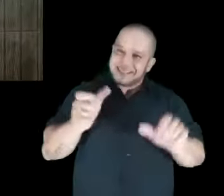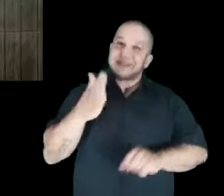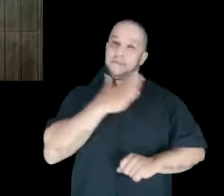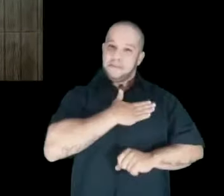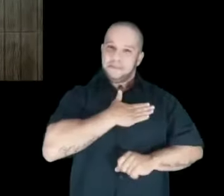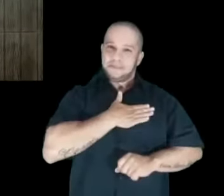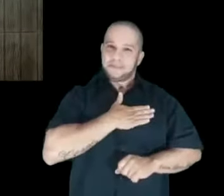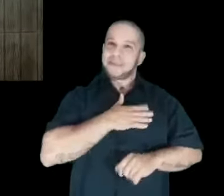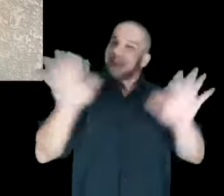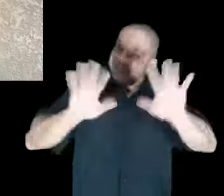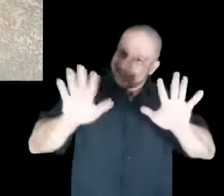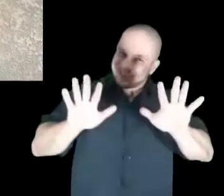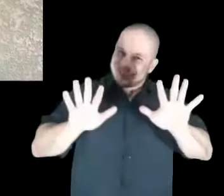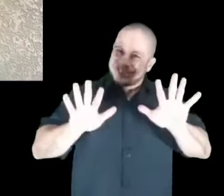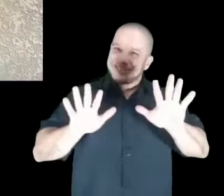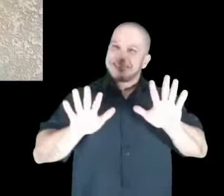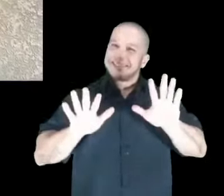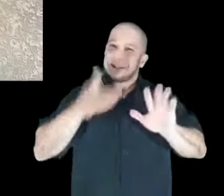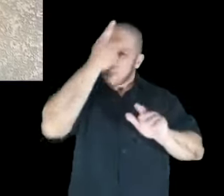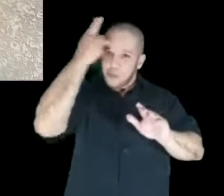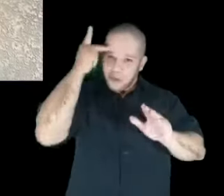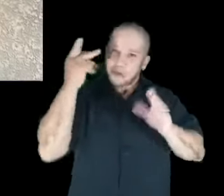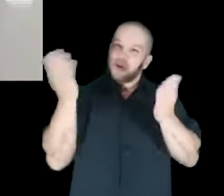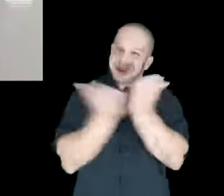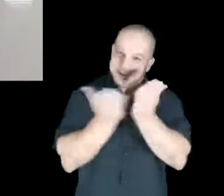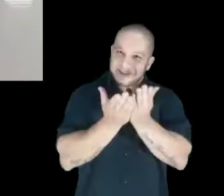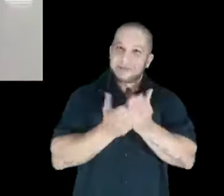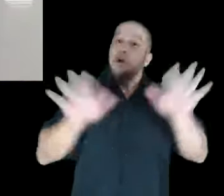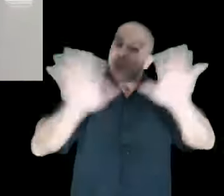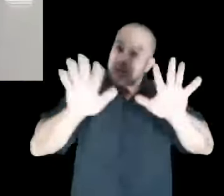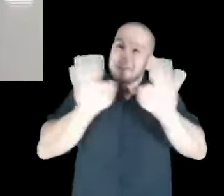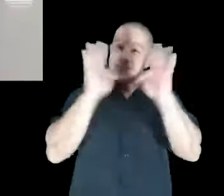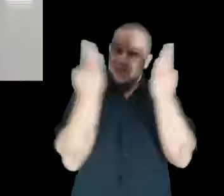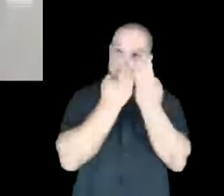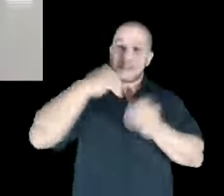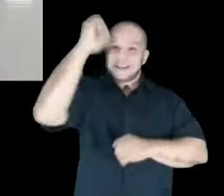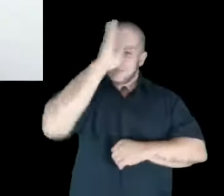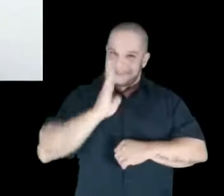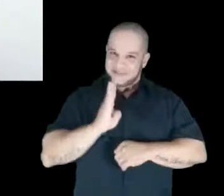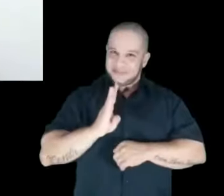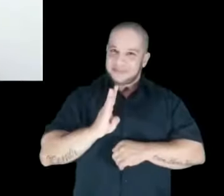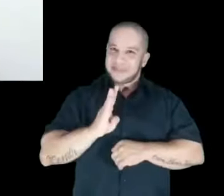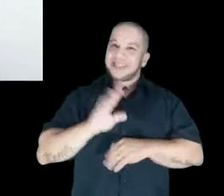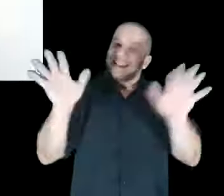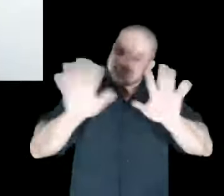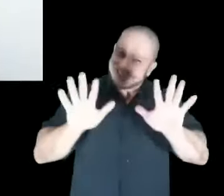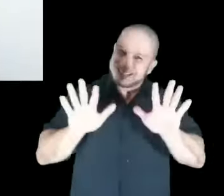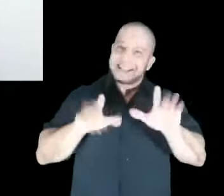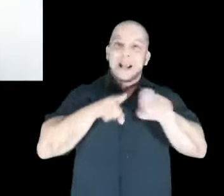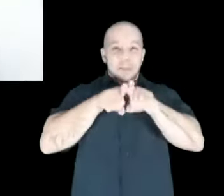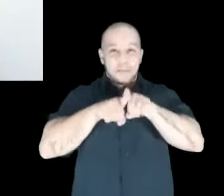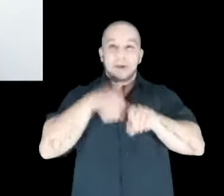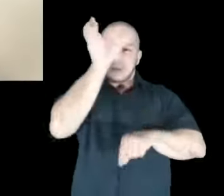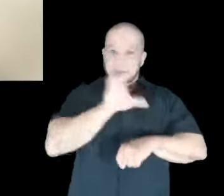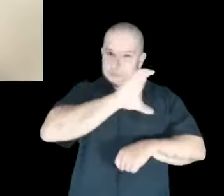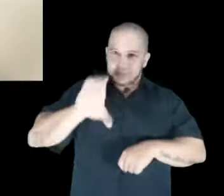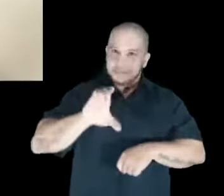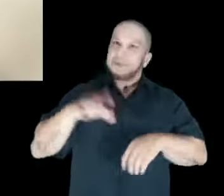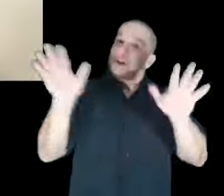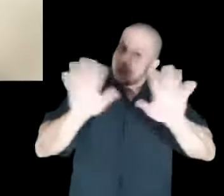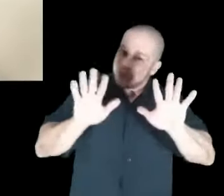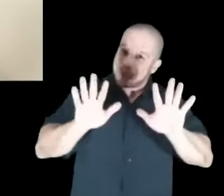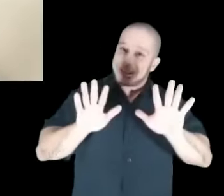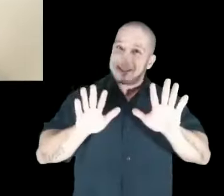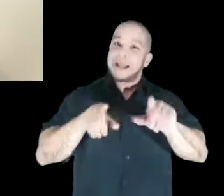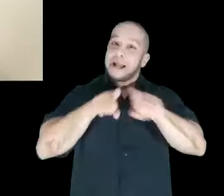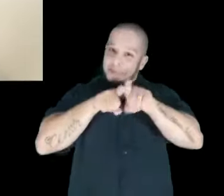Olá, patriotas! Olá, cristãos! Olá, família brasileira! Olá, irmãos católicos! Olá,